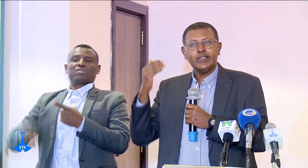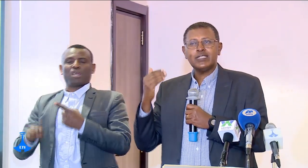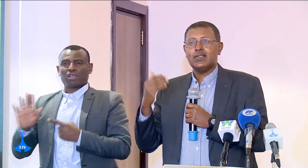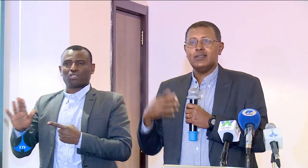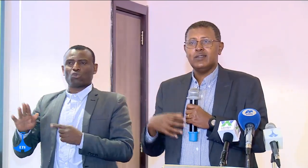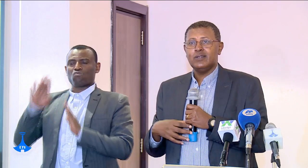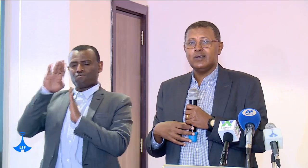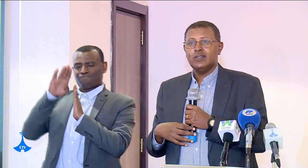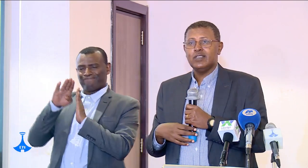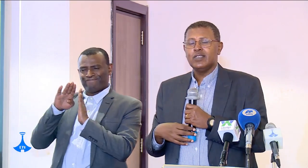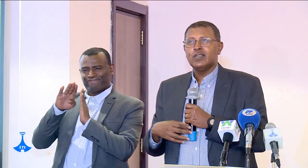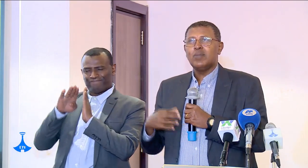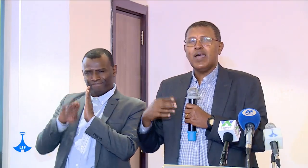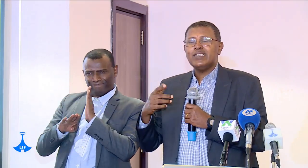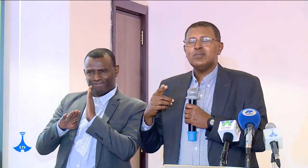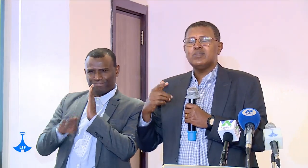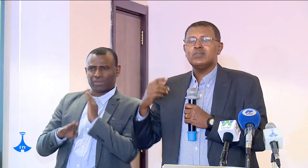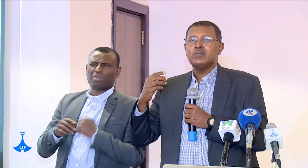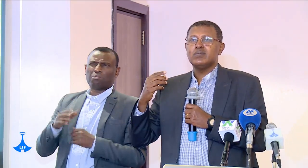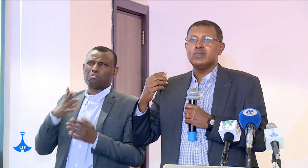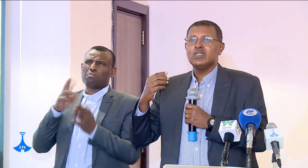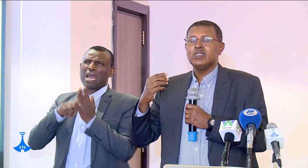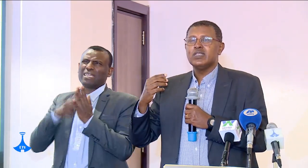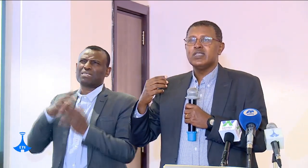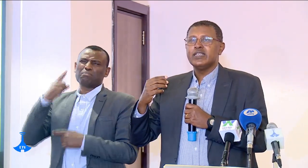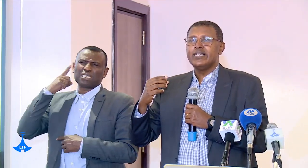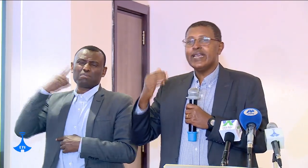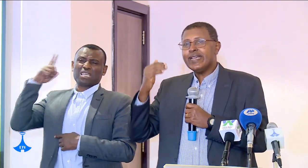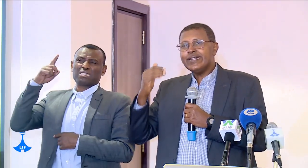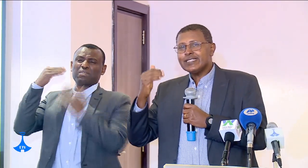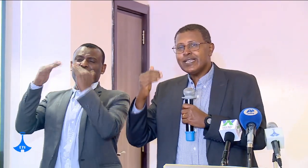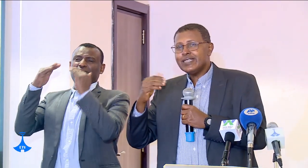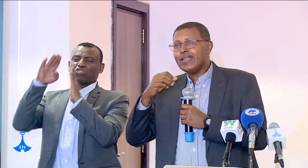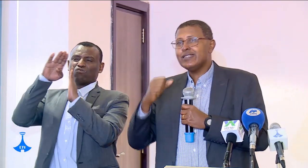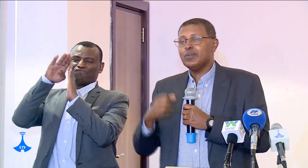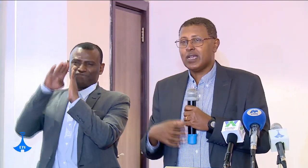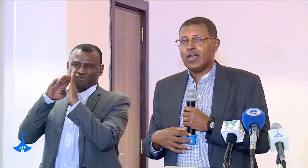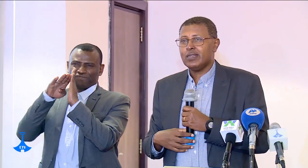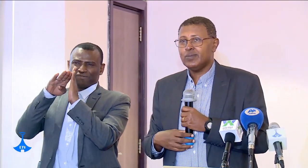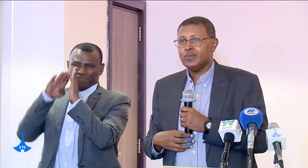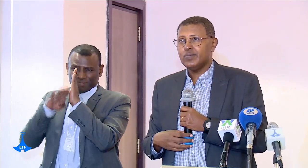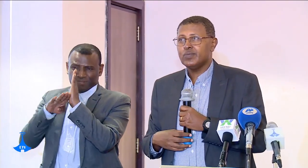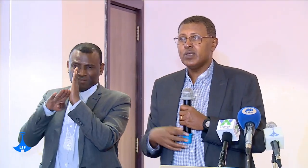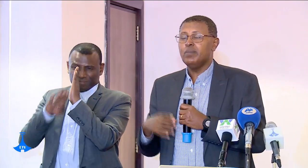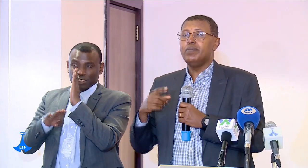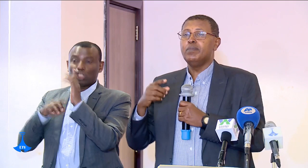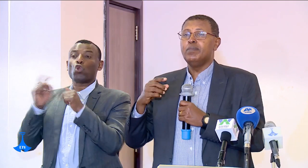መሳናቸው ቀንሳል ማለት የቀነሰ ይሄዳል እድሜ ጋር።